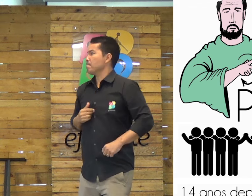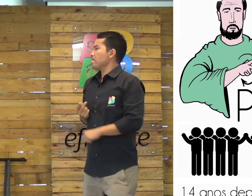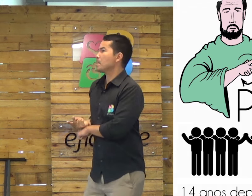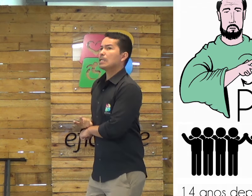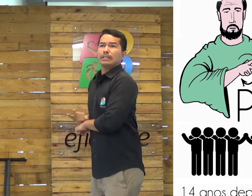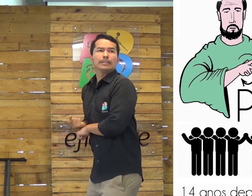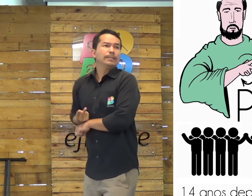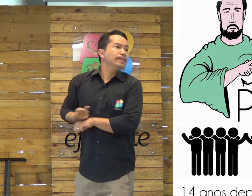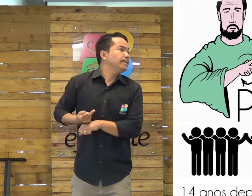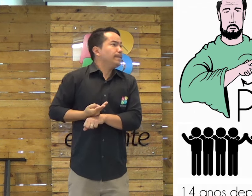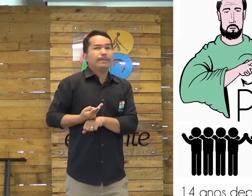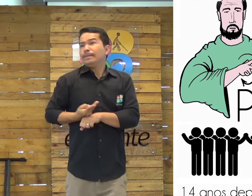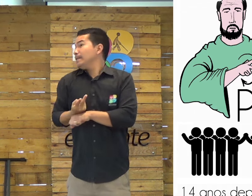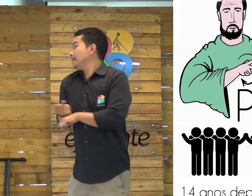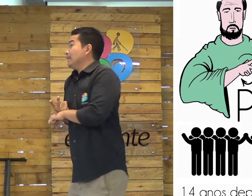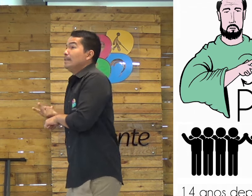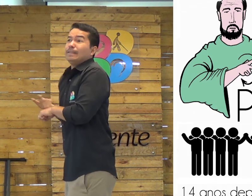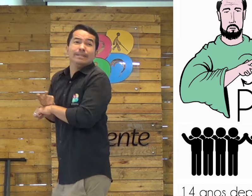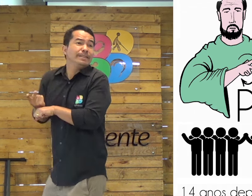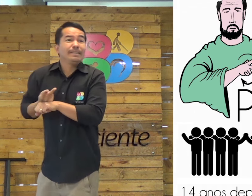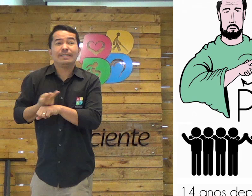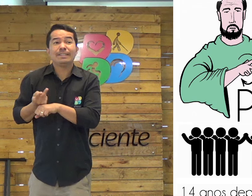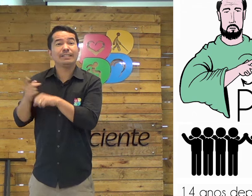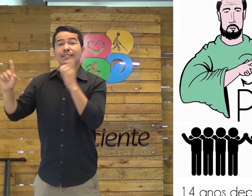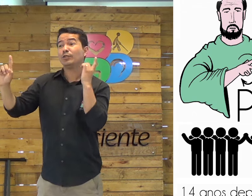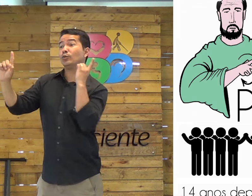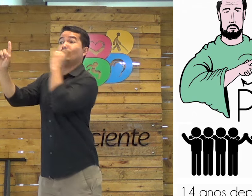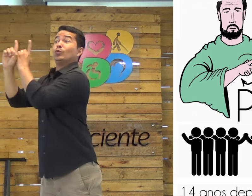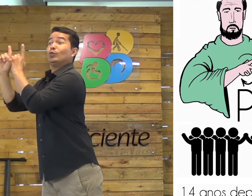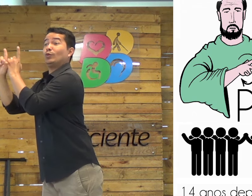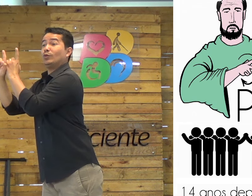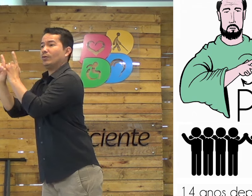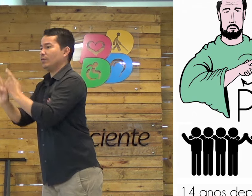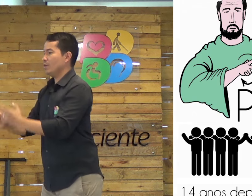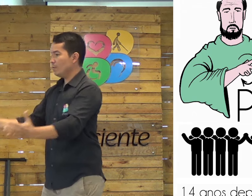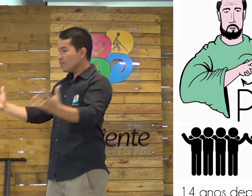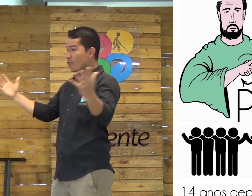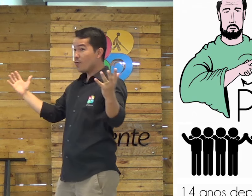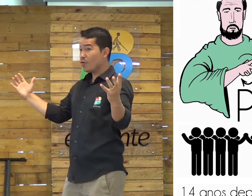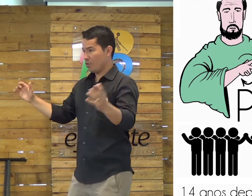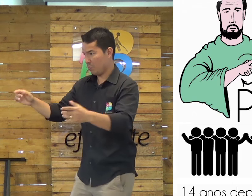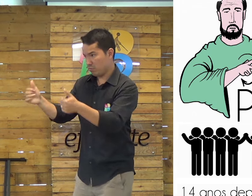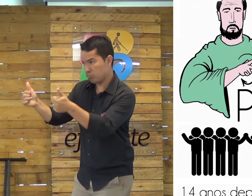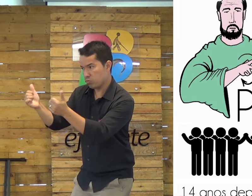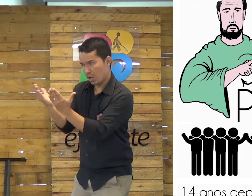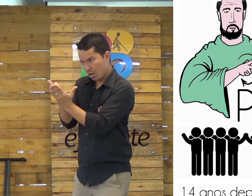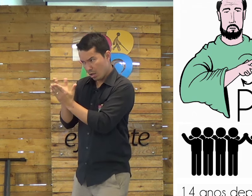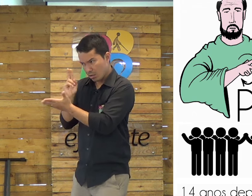sumiu, ué. Barnabé saiu procurando Paulo, procurou, encontrou.